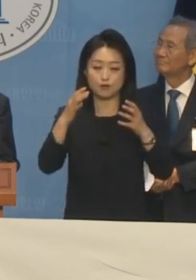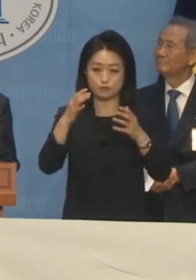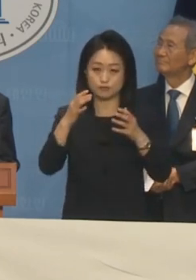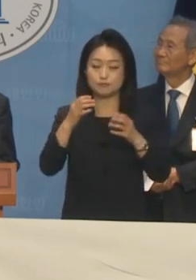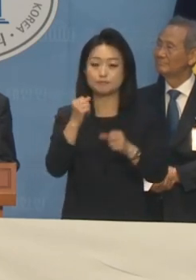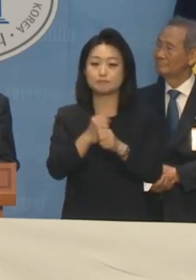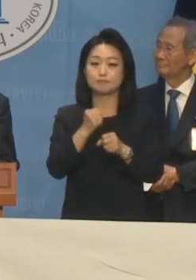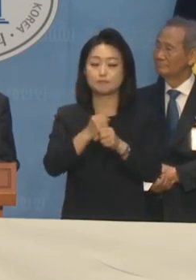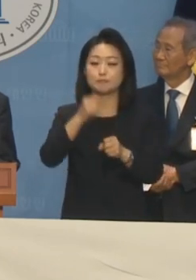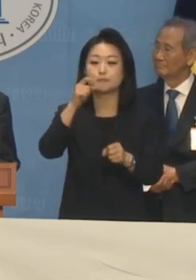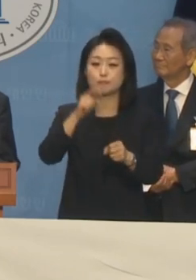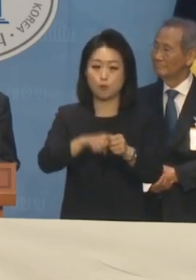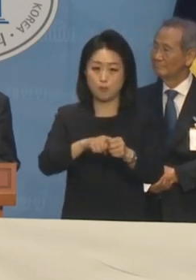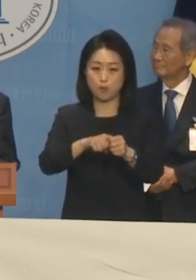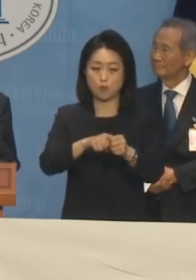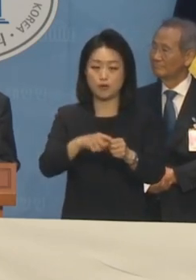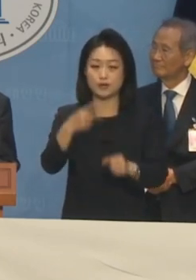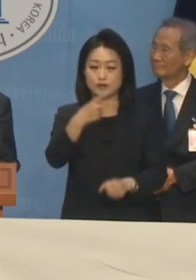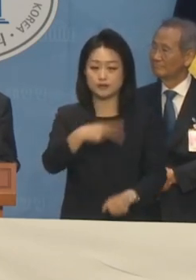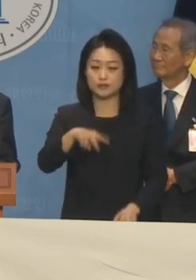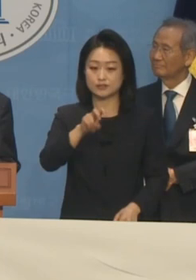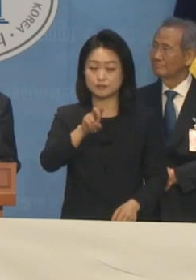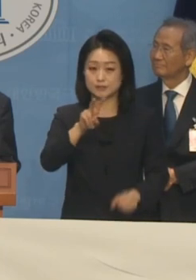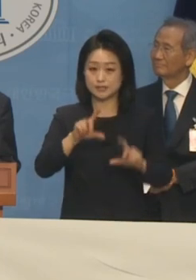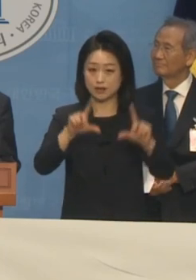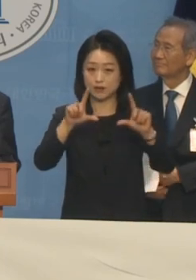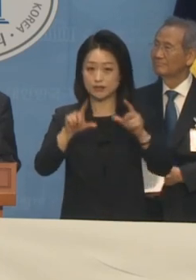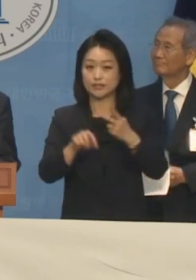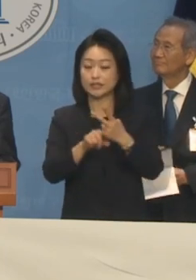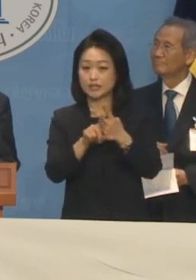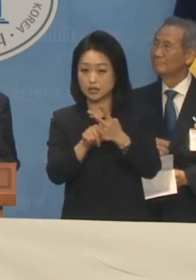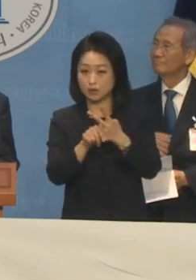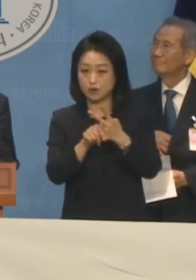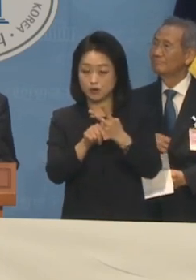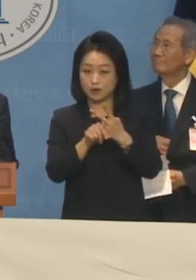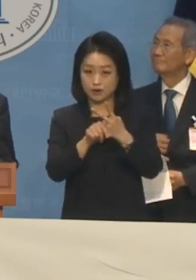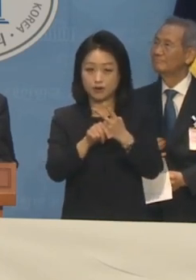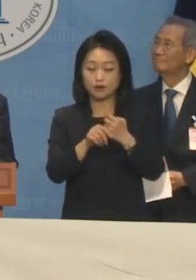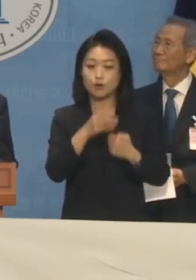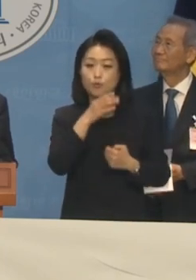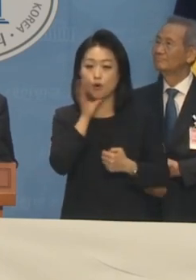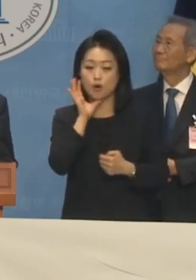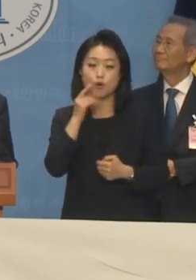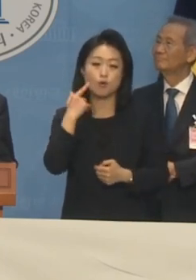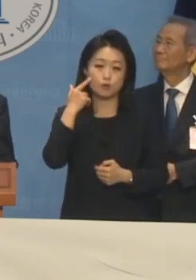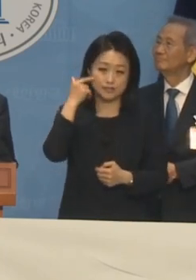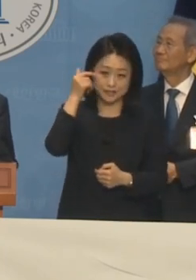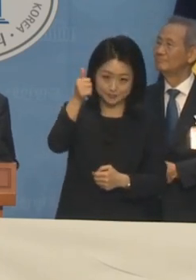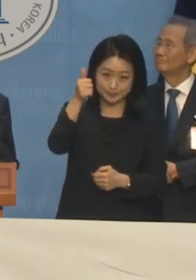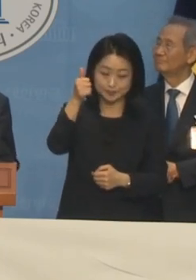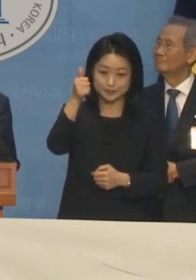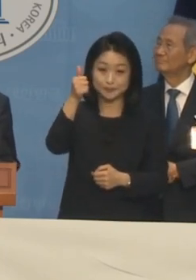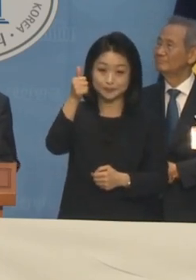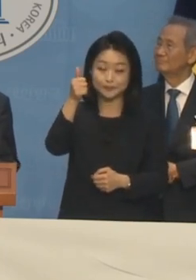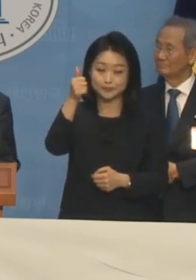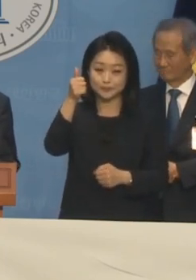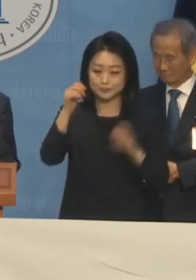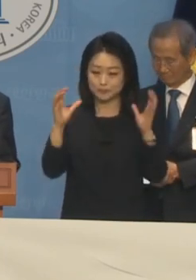것을 목표로 2022년 2월 원로 목사들의 중심이 되어 만든